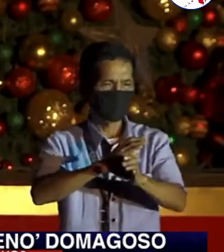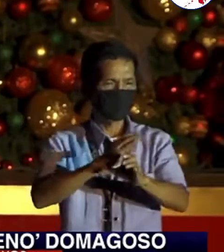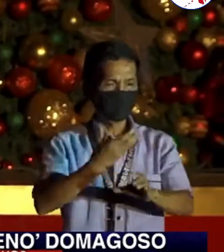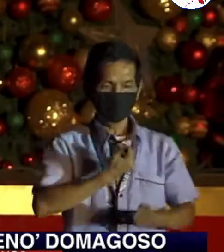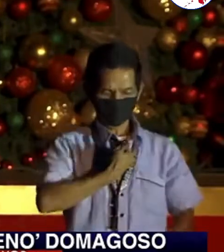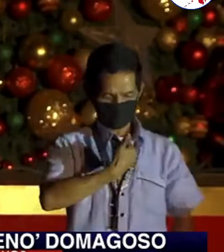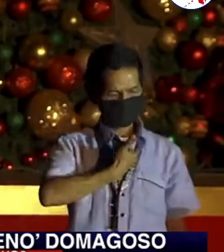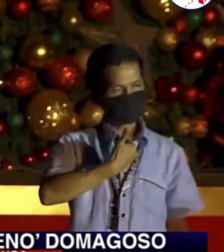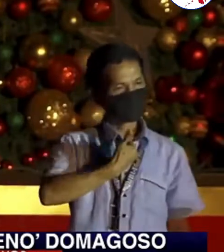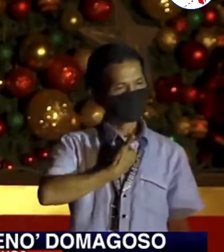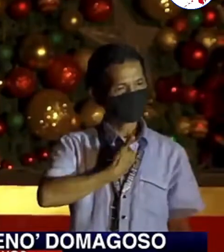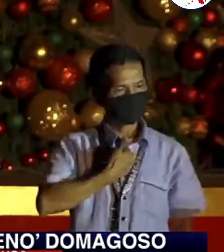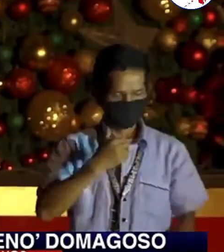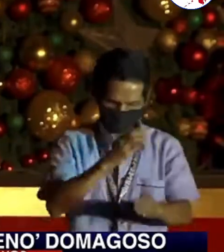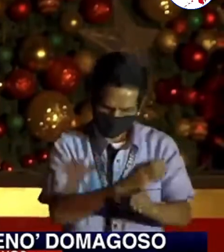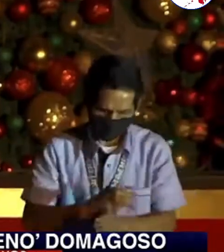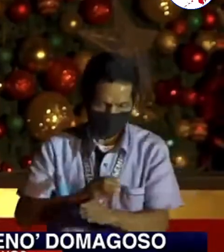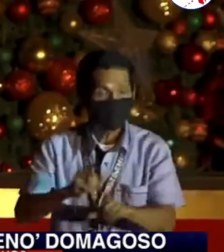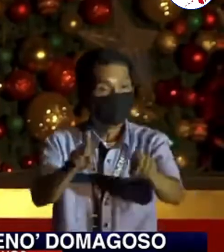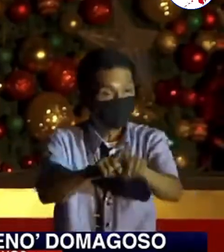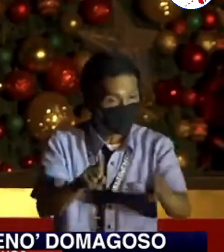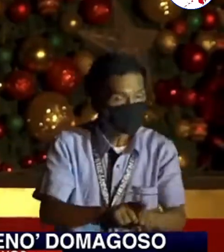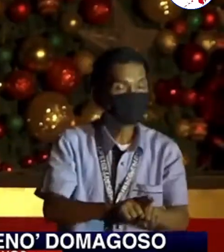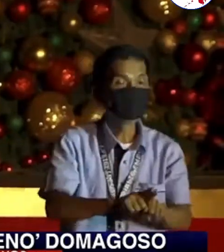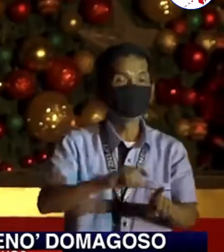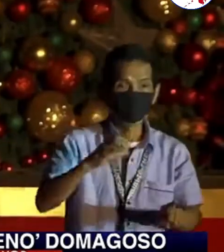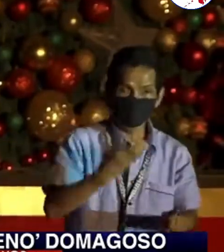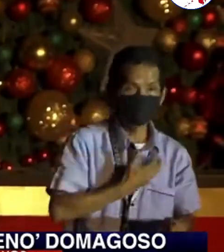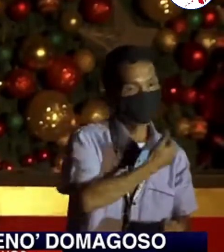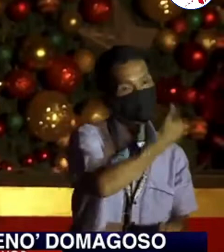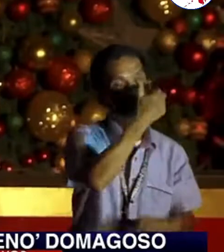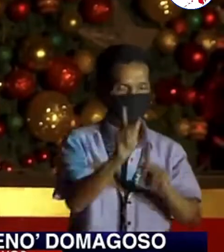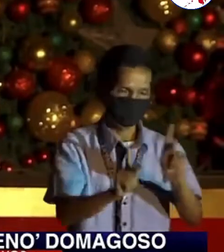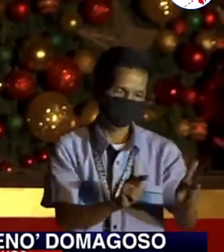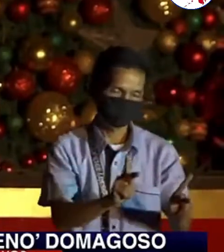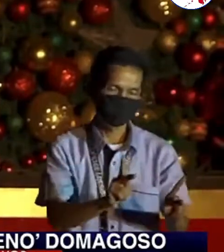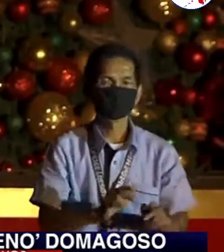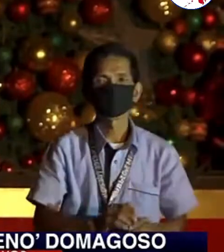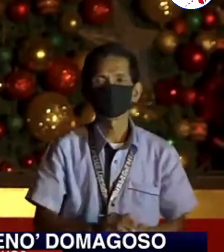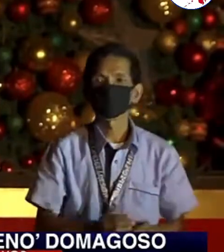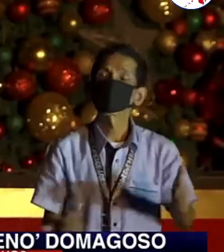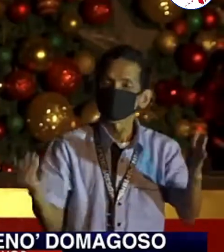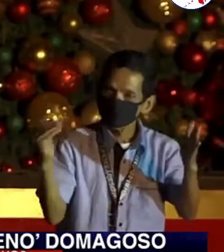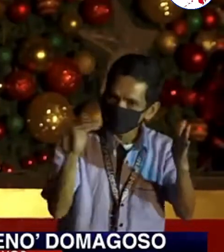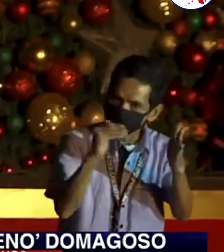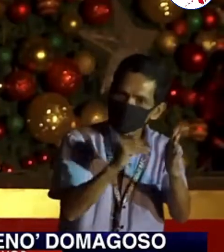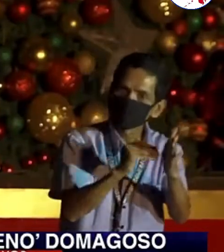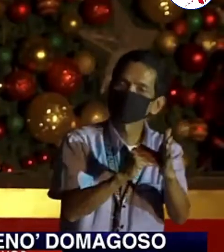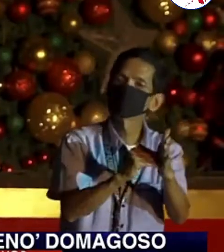ating sarili at pinagmamalasakitan natin ang ating kapwa. So muli,